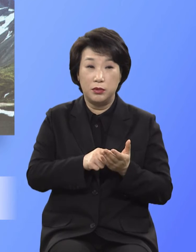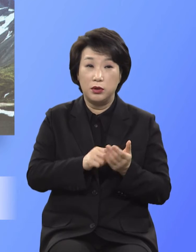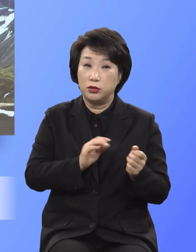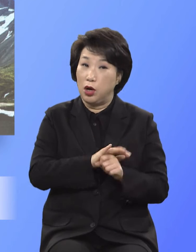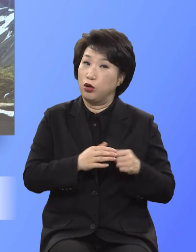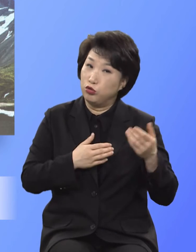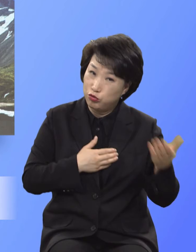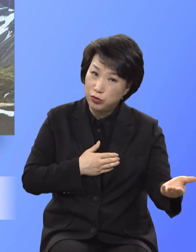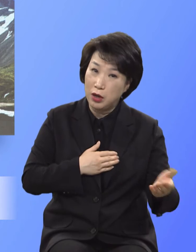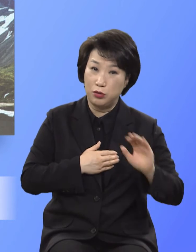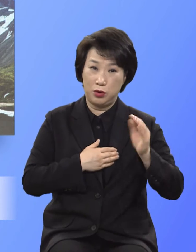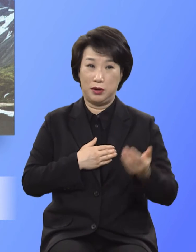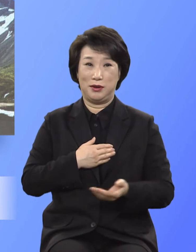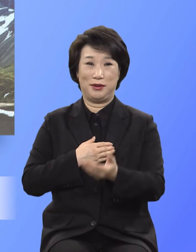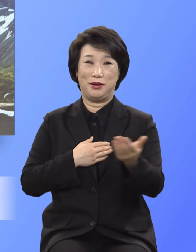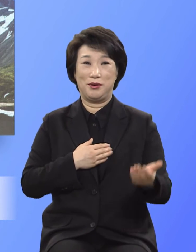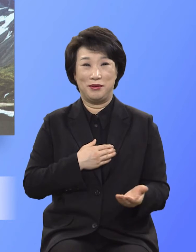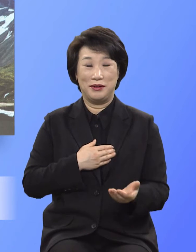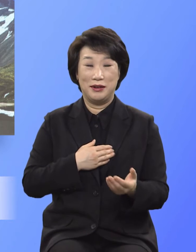사랑입니다.